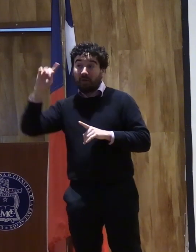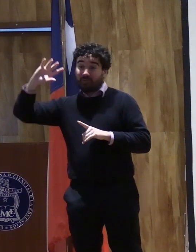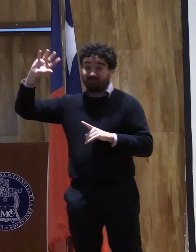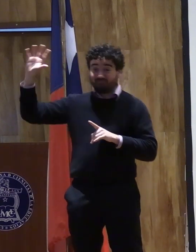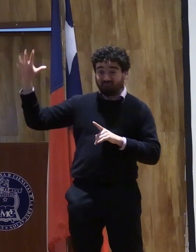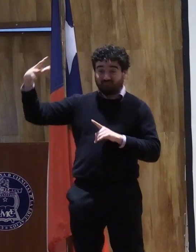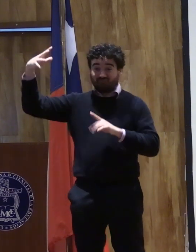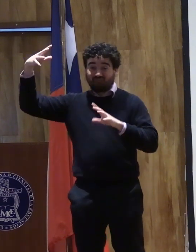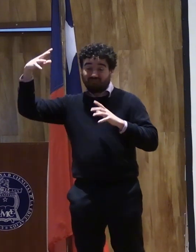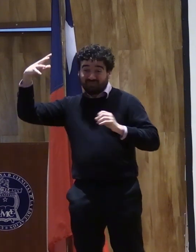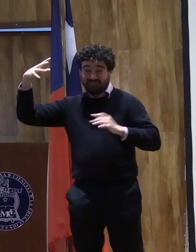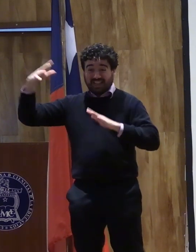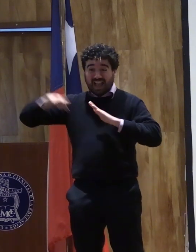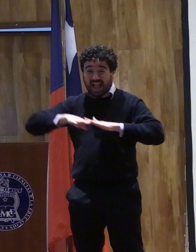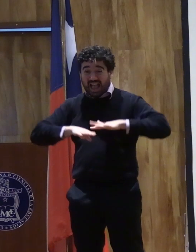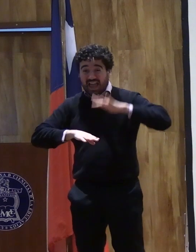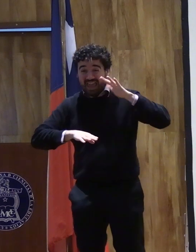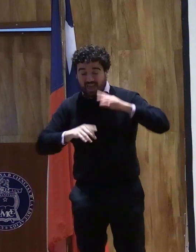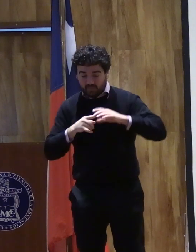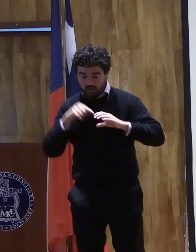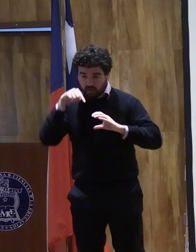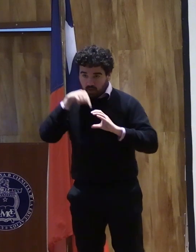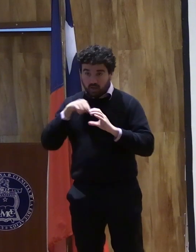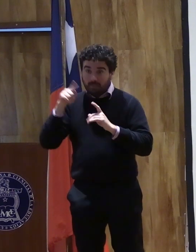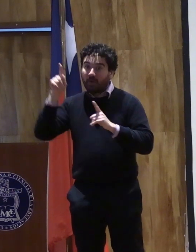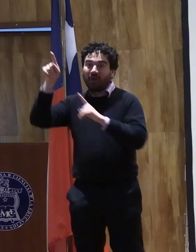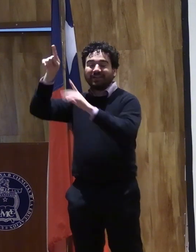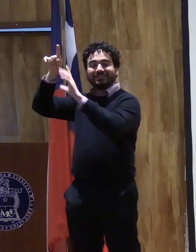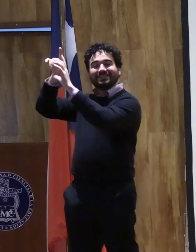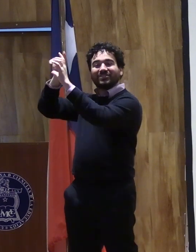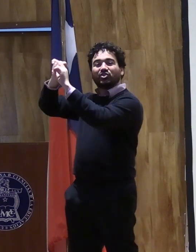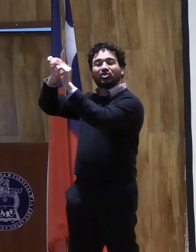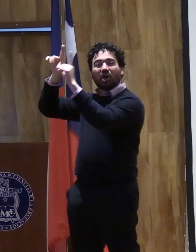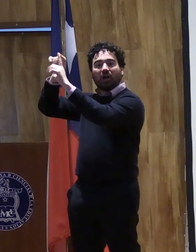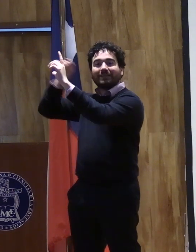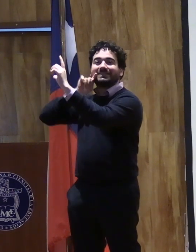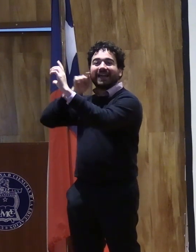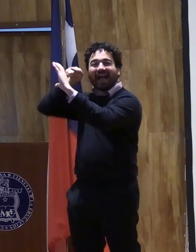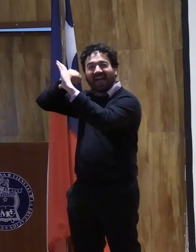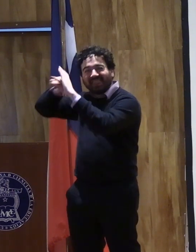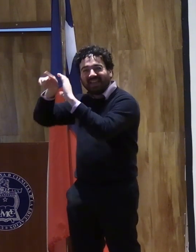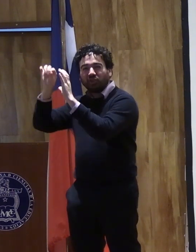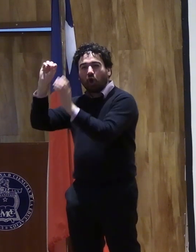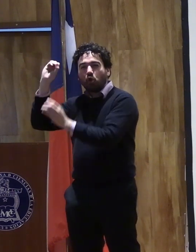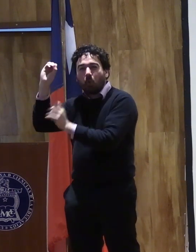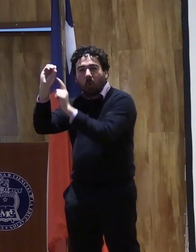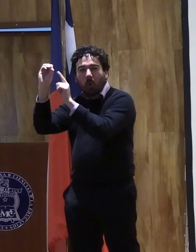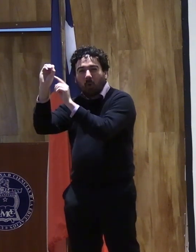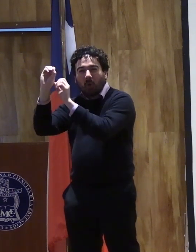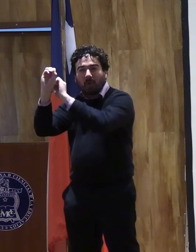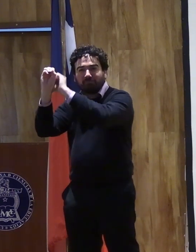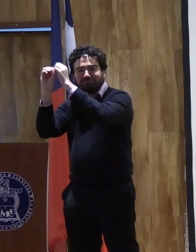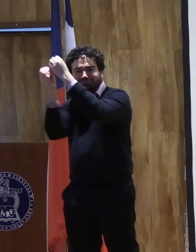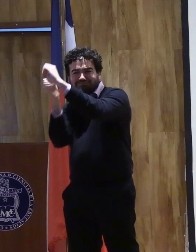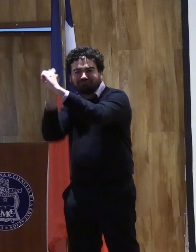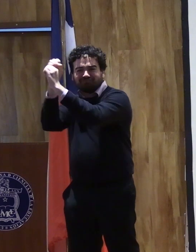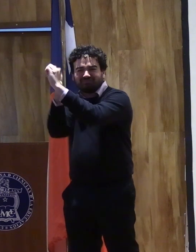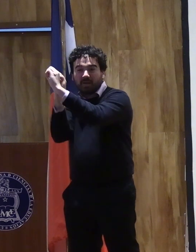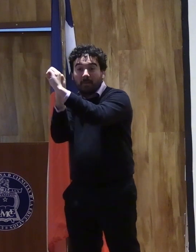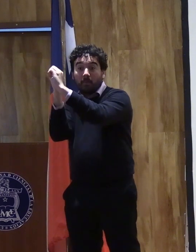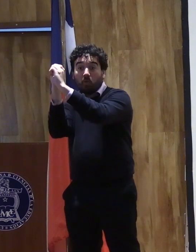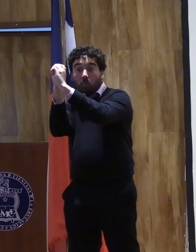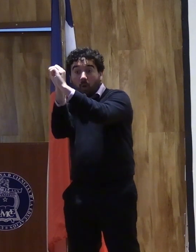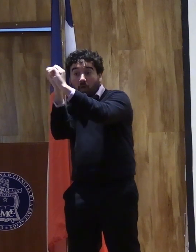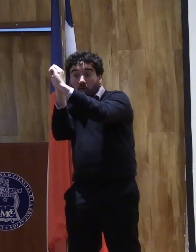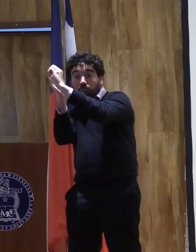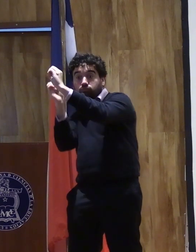la energía que se genera en el núcleo del Sol se demora como 30 millones de años en